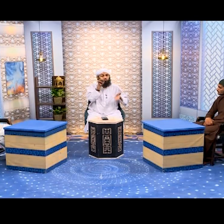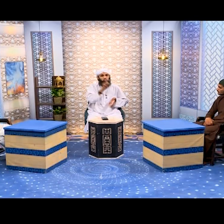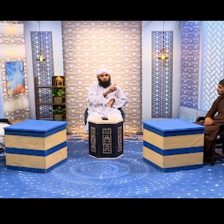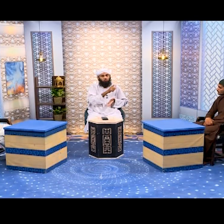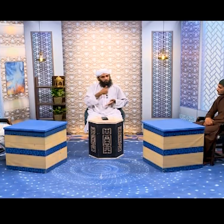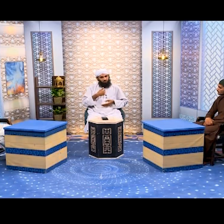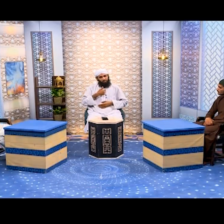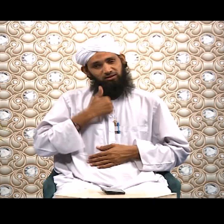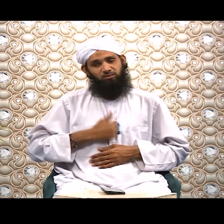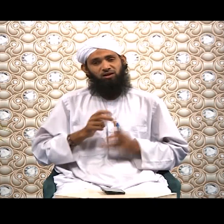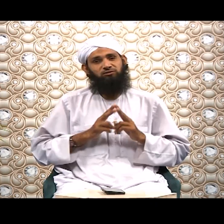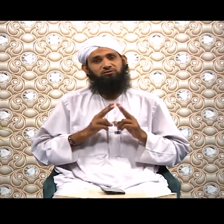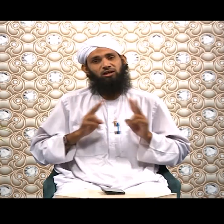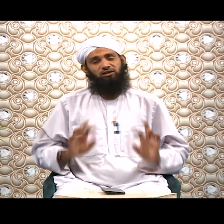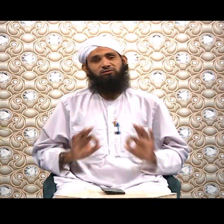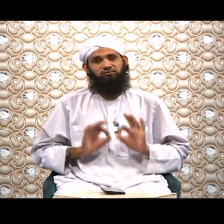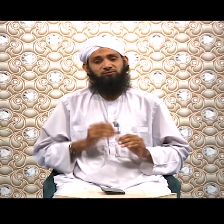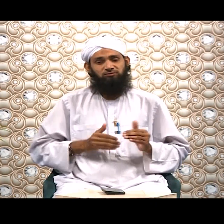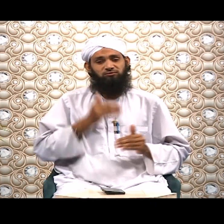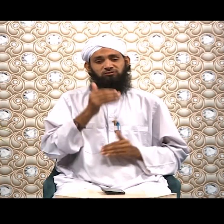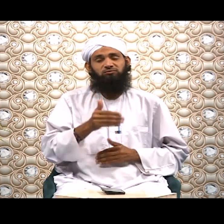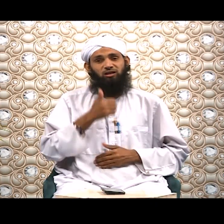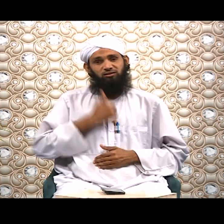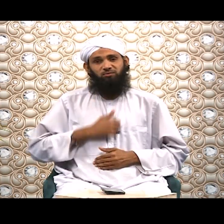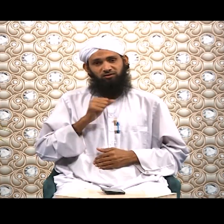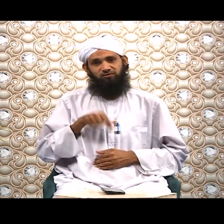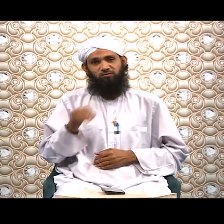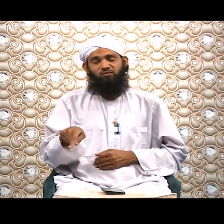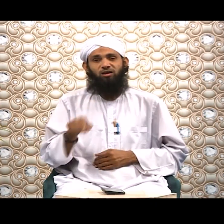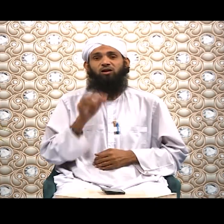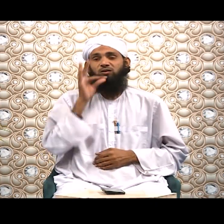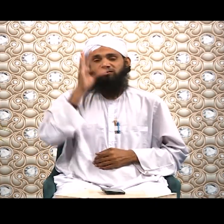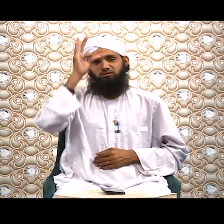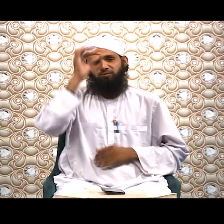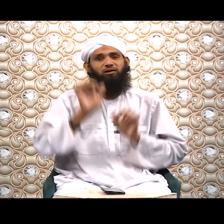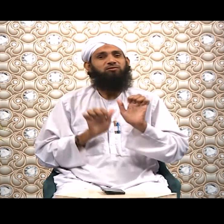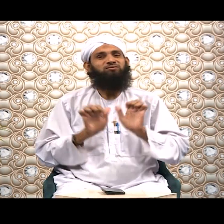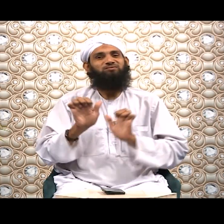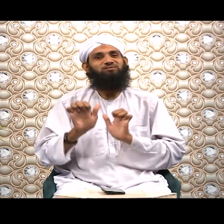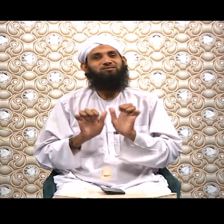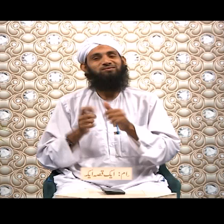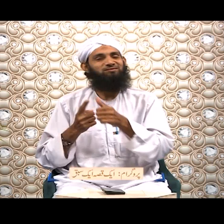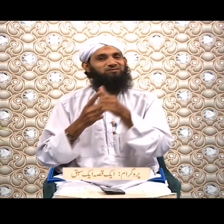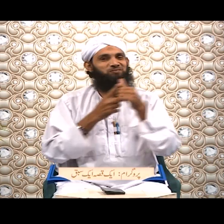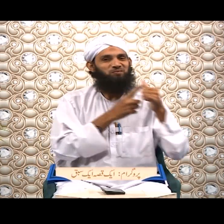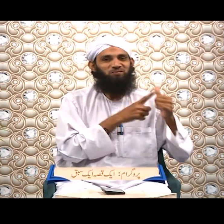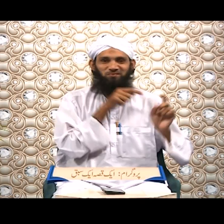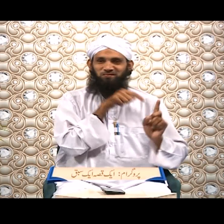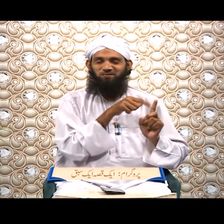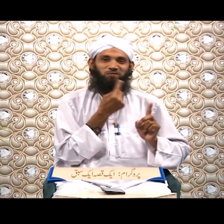صابر پائیں گے۔ تفسیر خازن میں ہے کہ حضرت سیدنا اسماعیل علیہ الصلاۃ والسلام نے اپنے والد محترم سے عرض کی، ابو